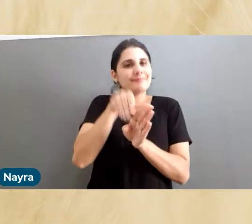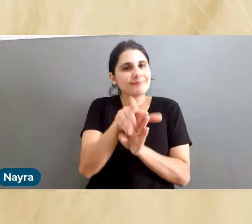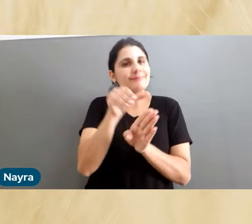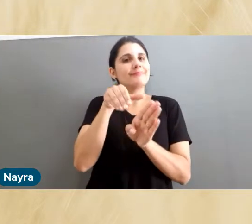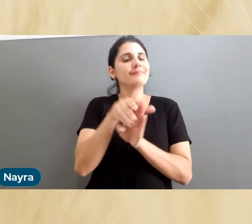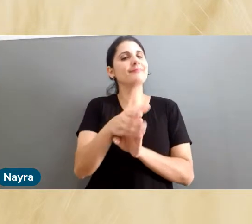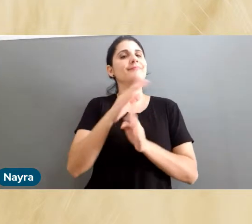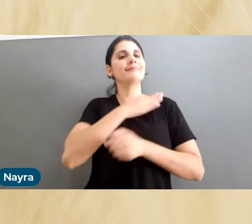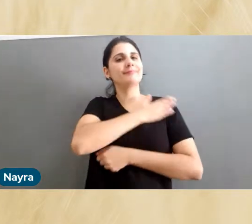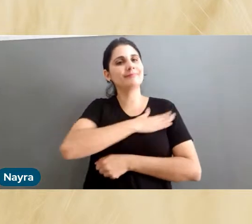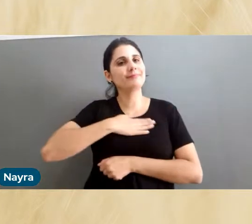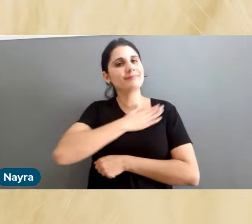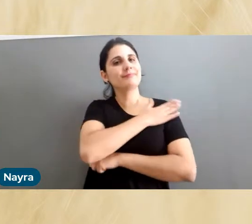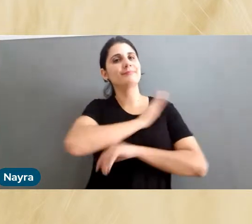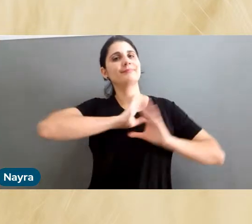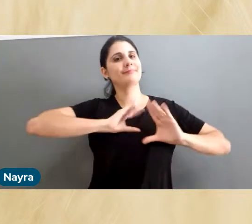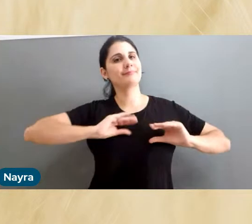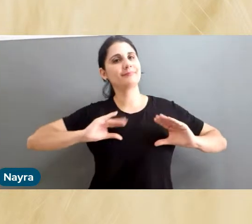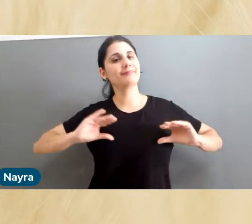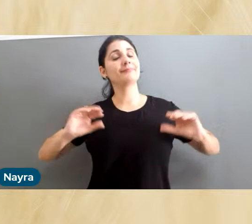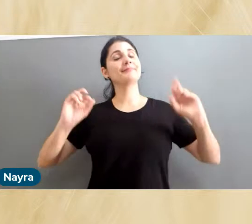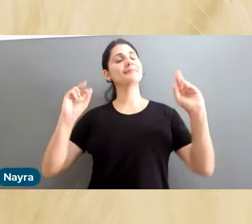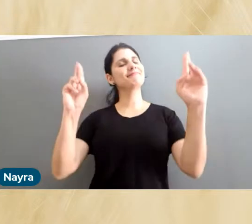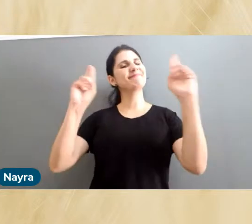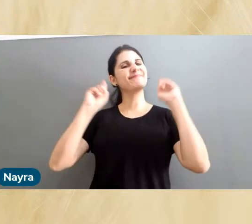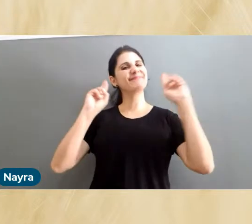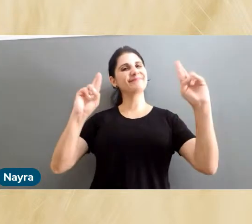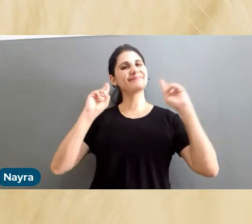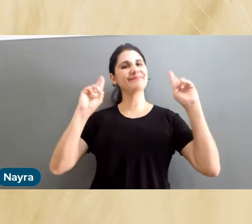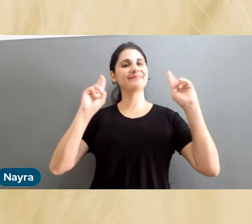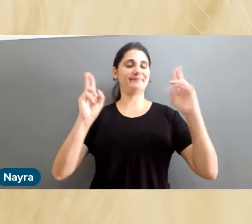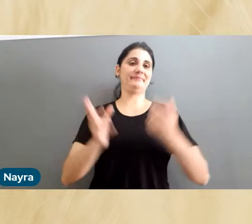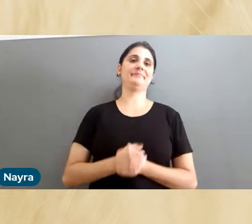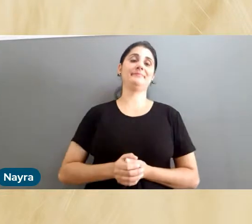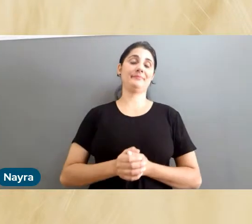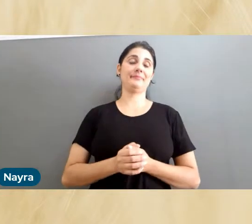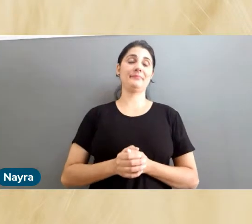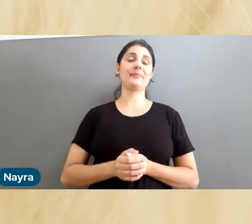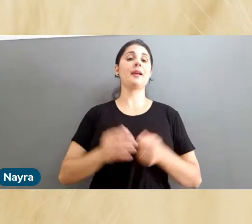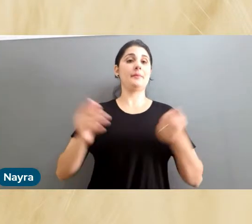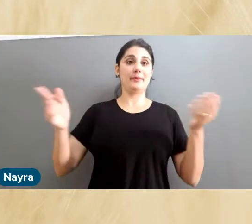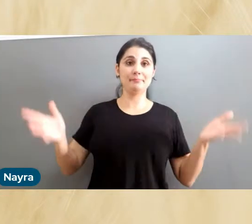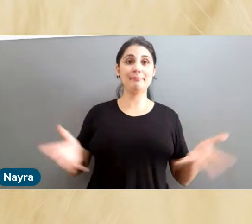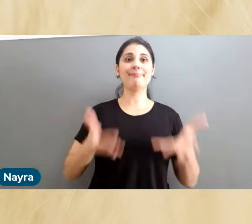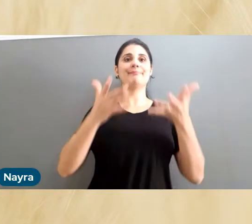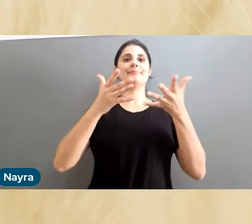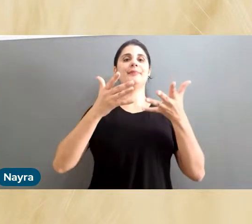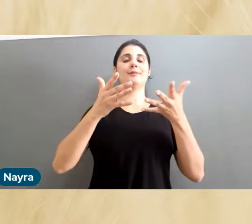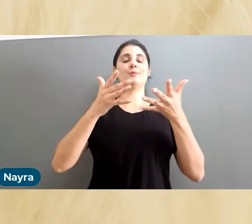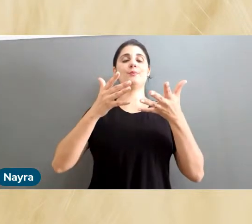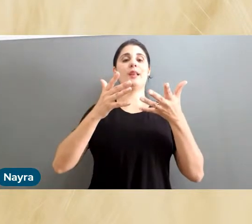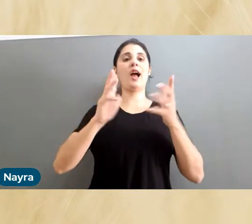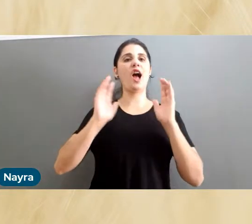consolo, a esperança, antes que os problemas surjam. Sempre a misericórdia divina nos